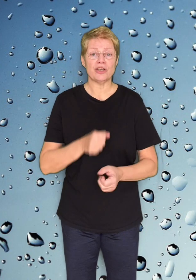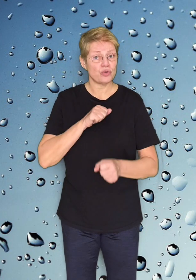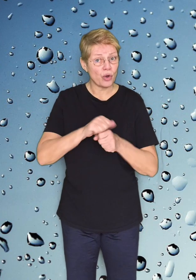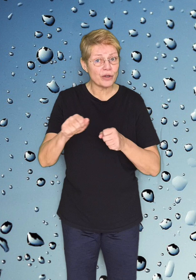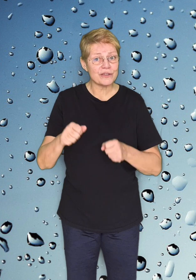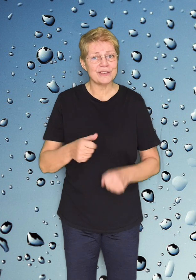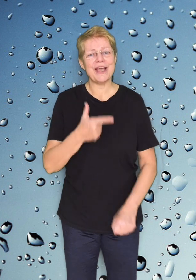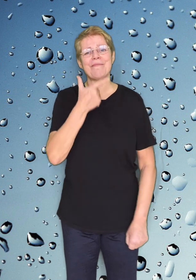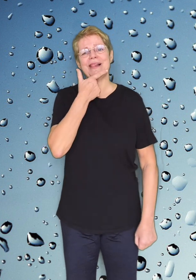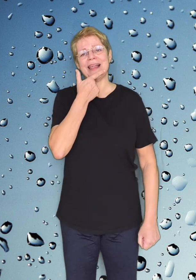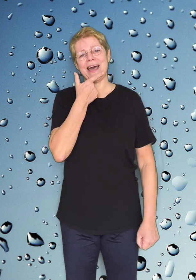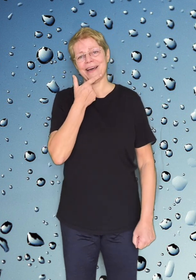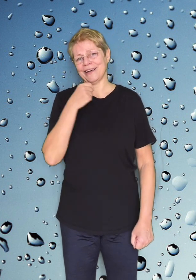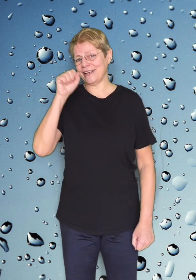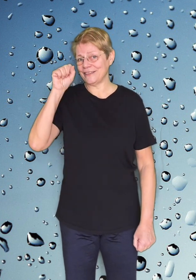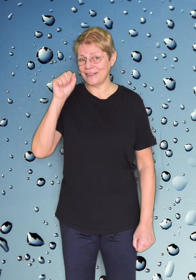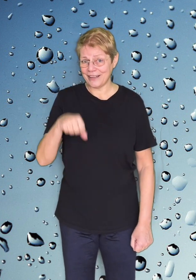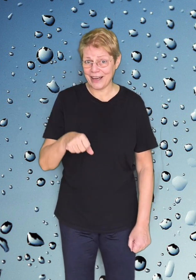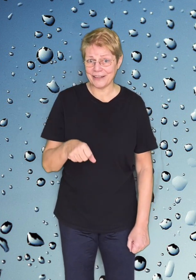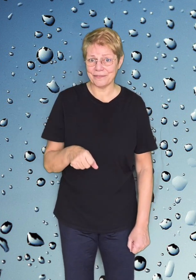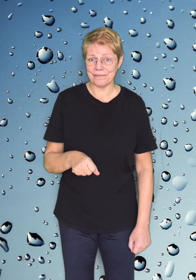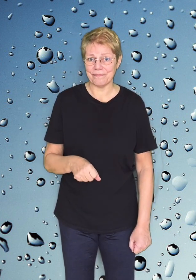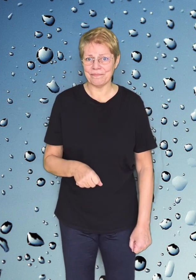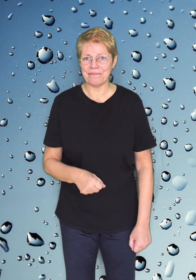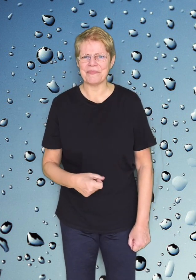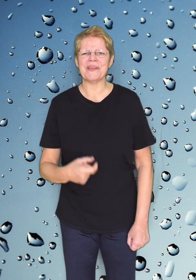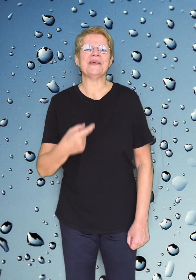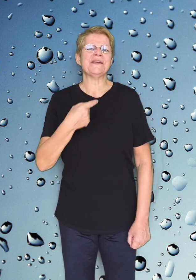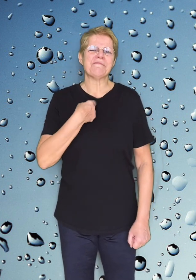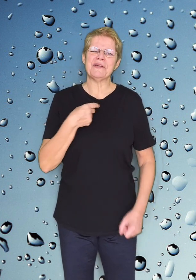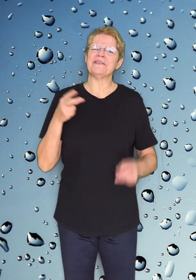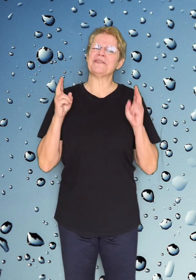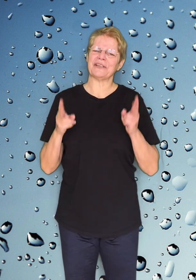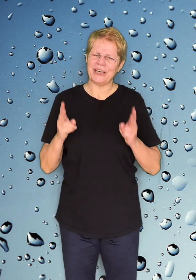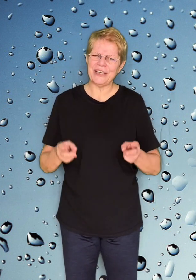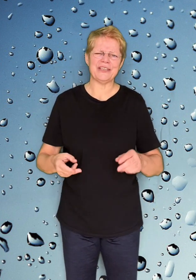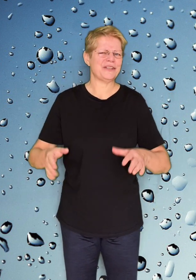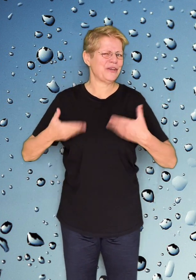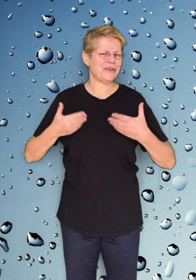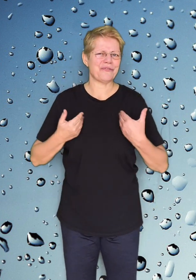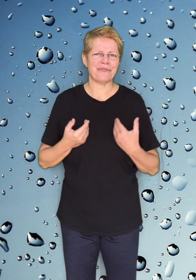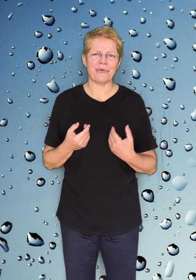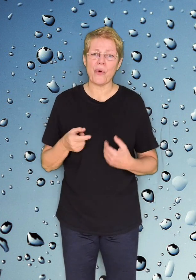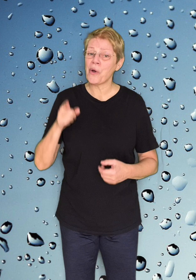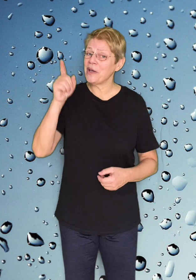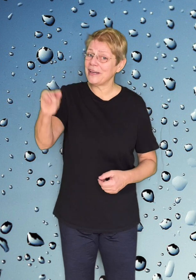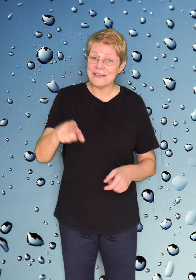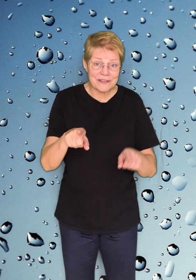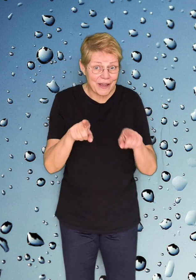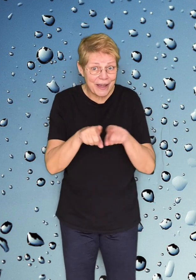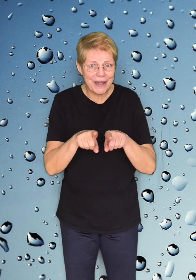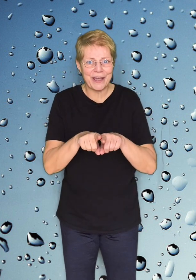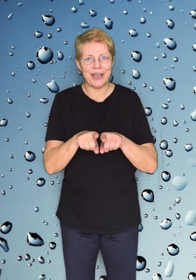trotzdem lachen kann bin ich richtig froh geht's dir